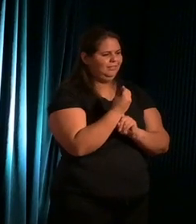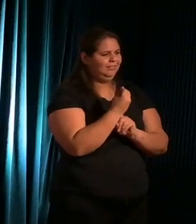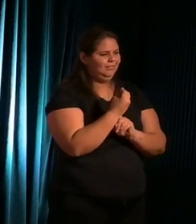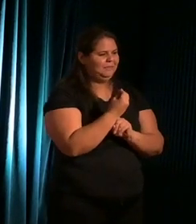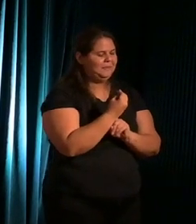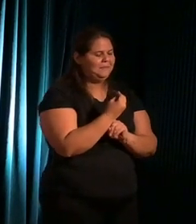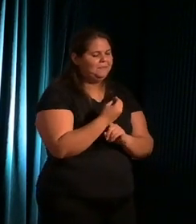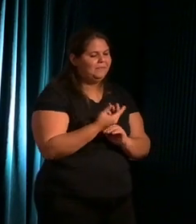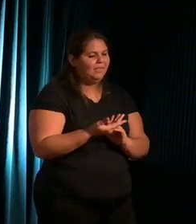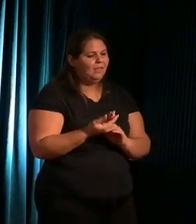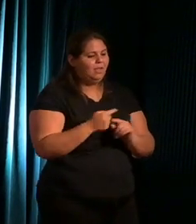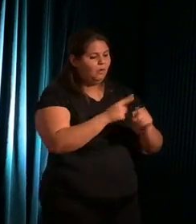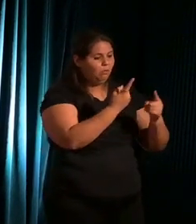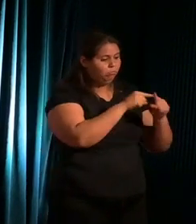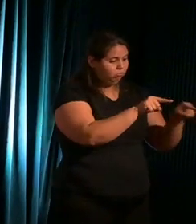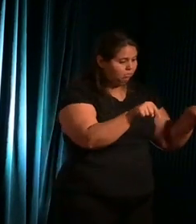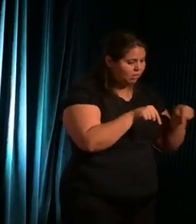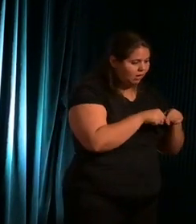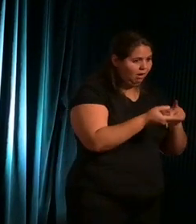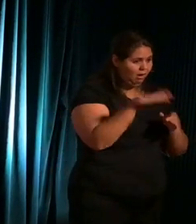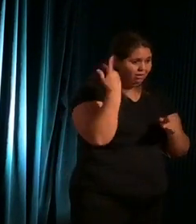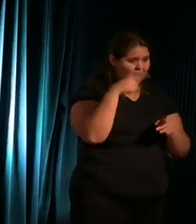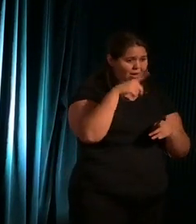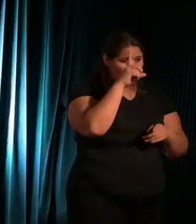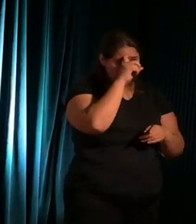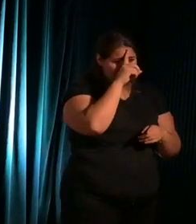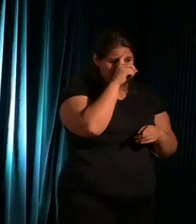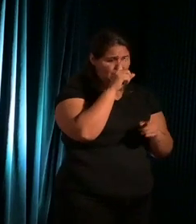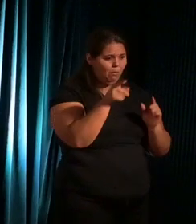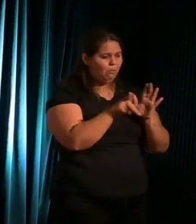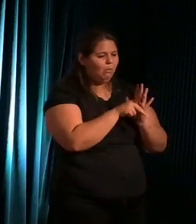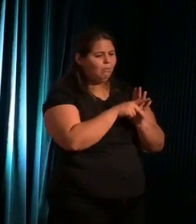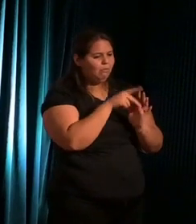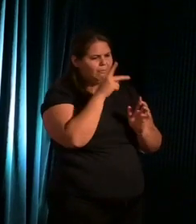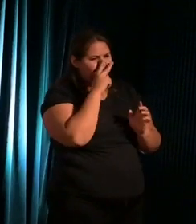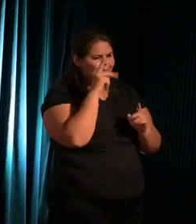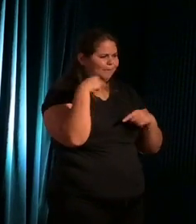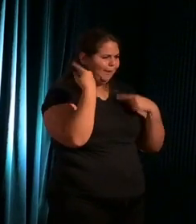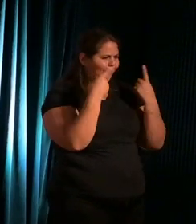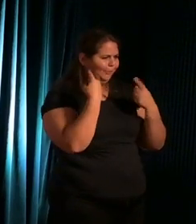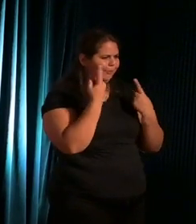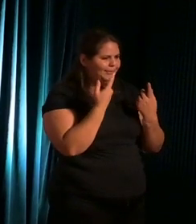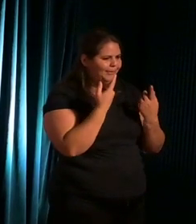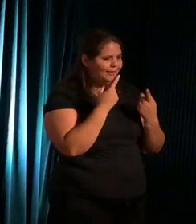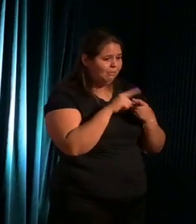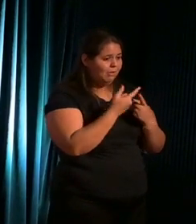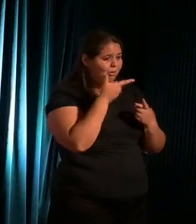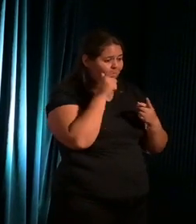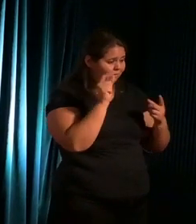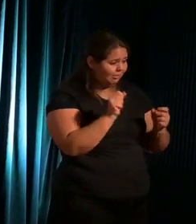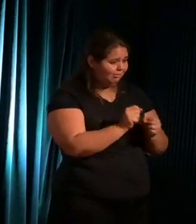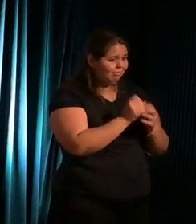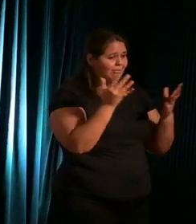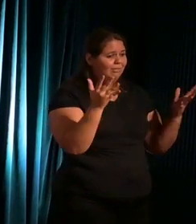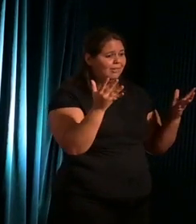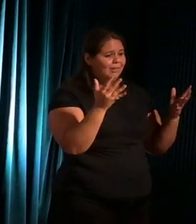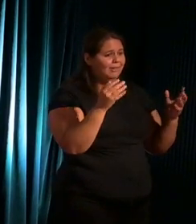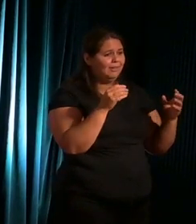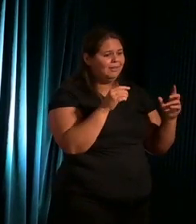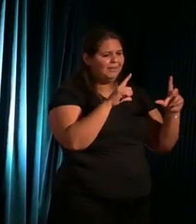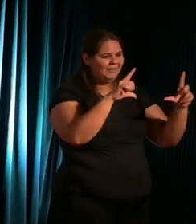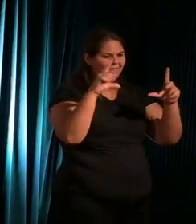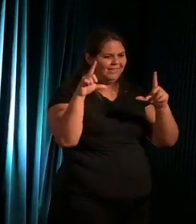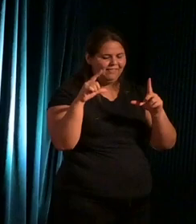que na época a gente ainda chamava de hospício, mas que construiu a obra mais bonita que a gente tem. Está indo bem, eu estou